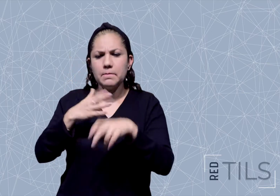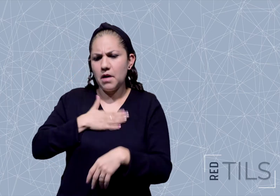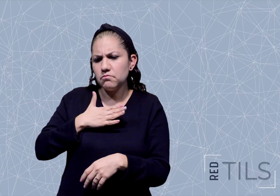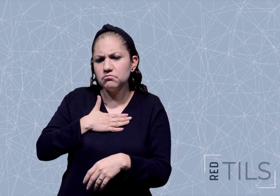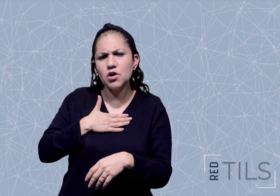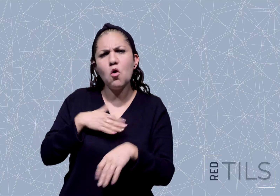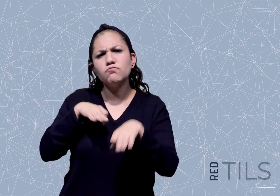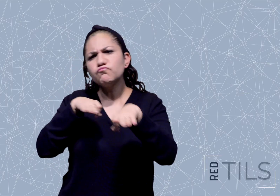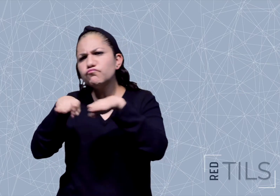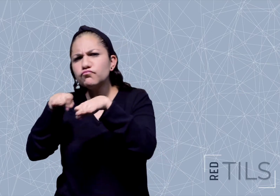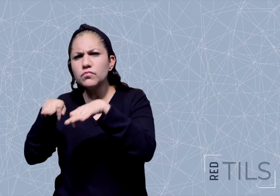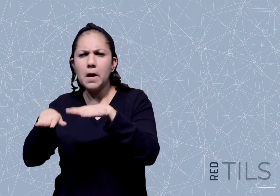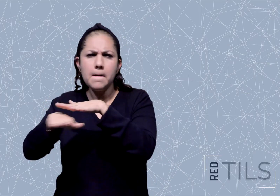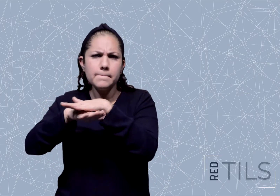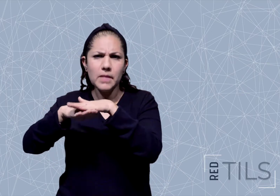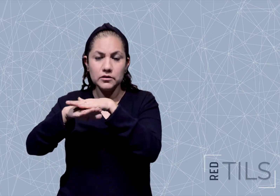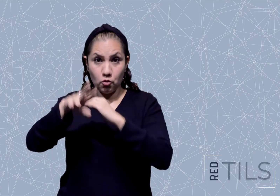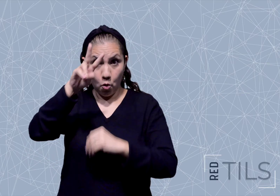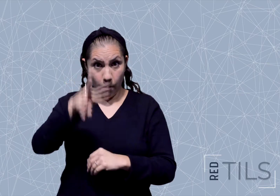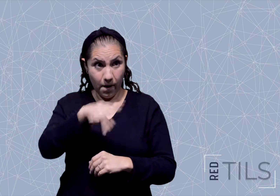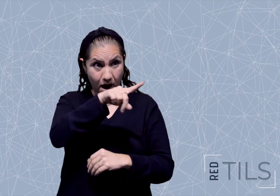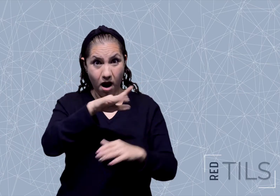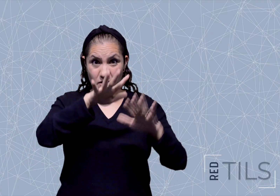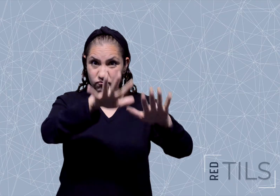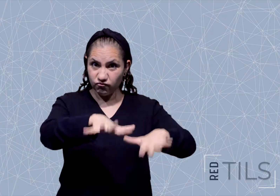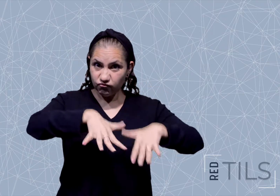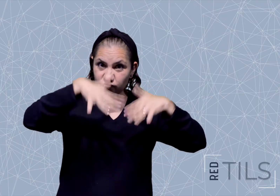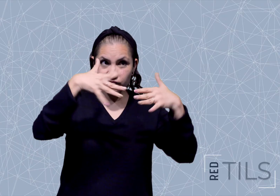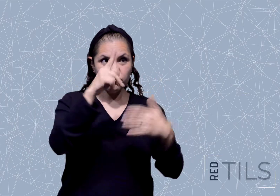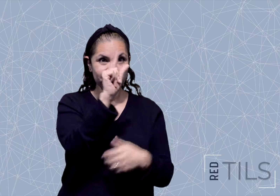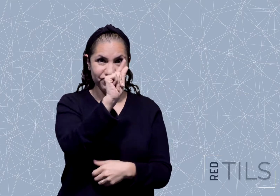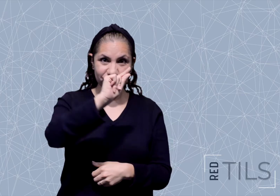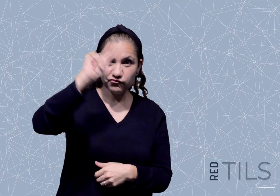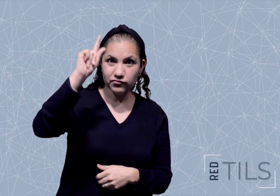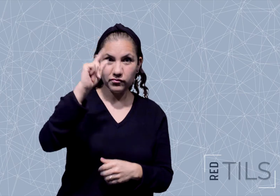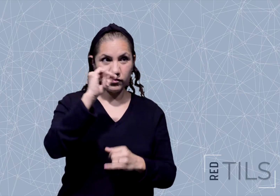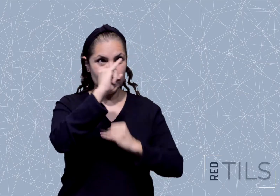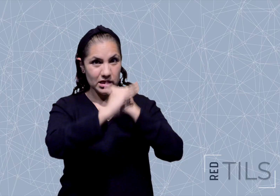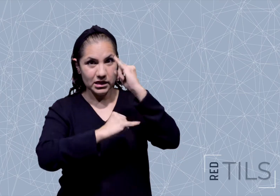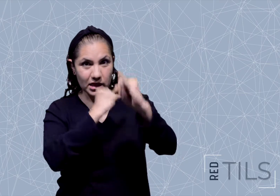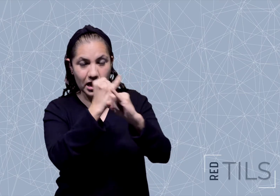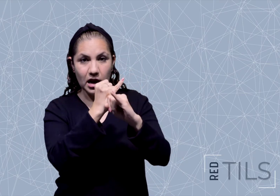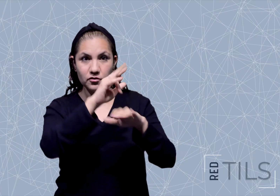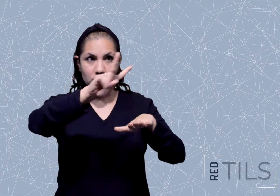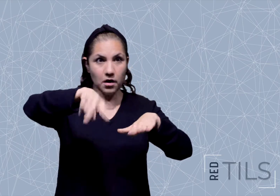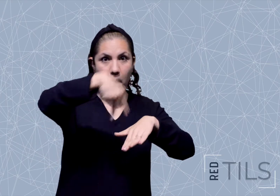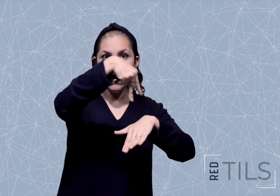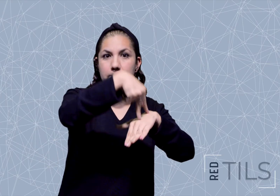pocas veces la formación abarca lo necesario para desempeñarse en contextos de alto nivel.